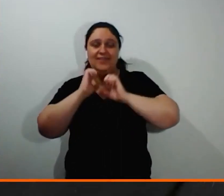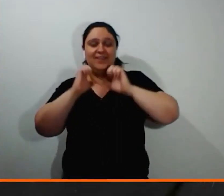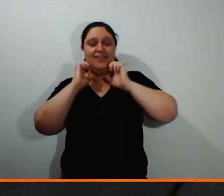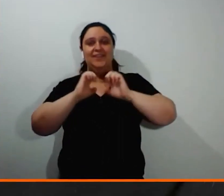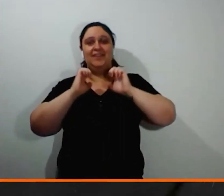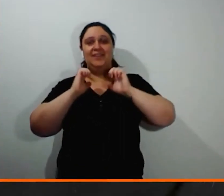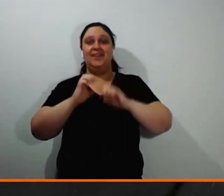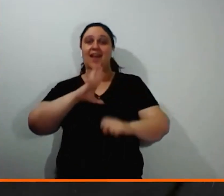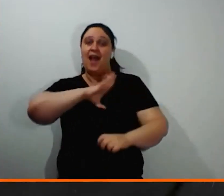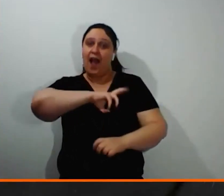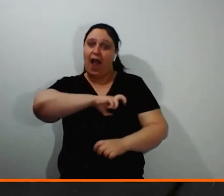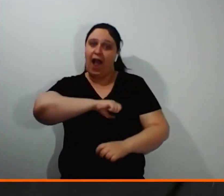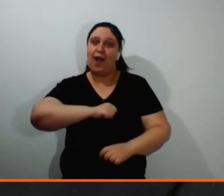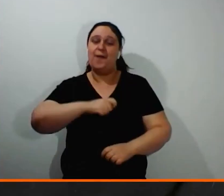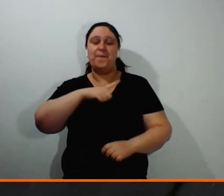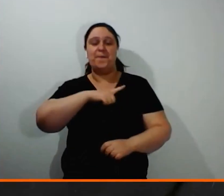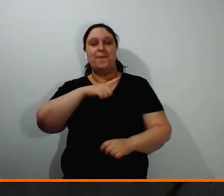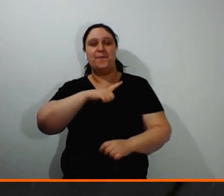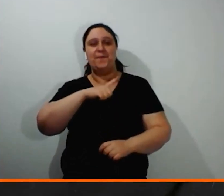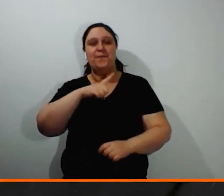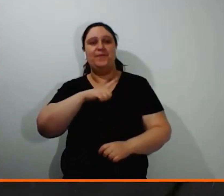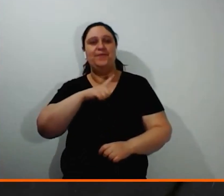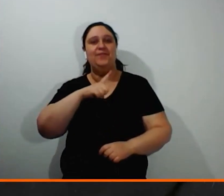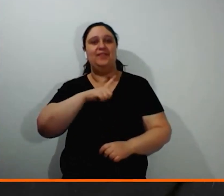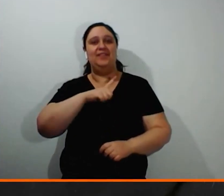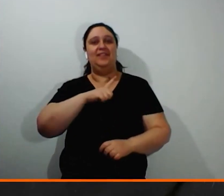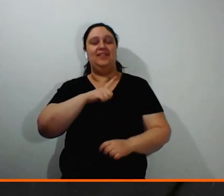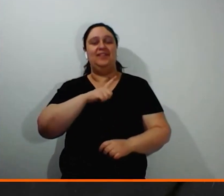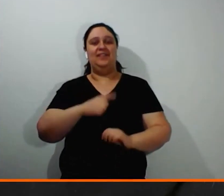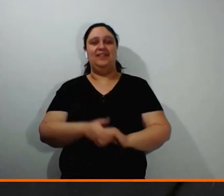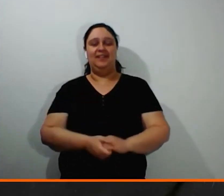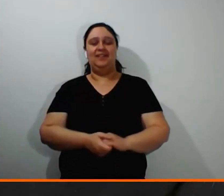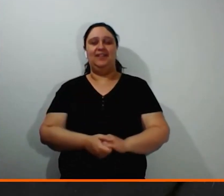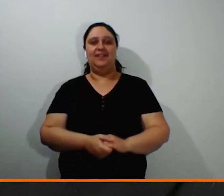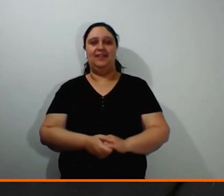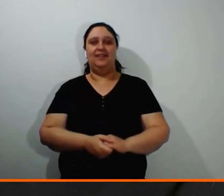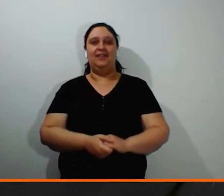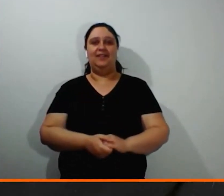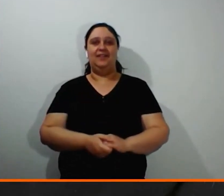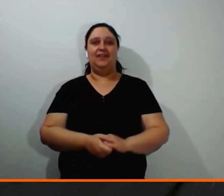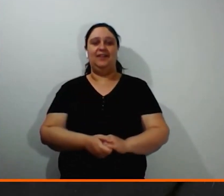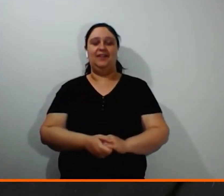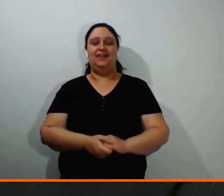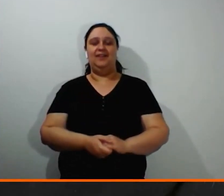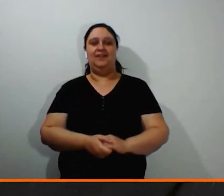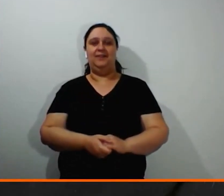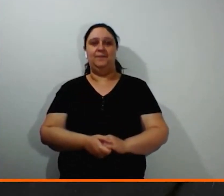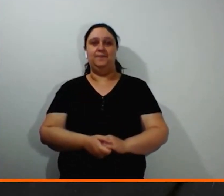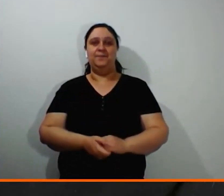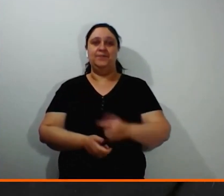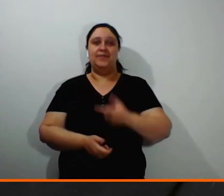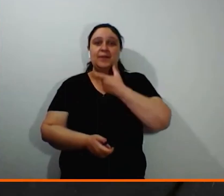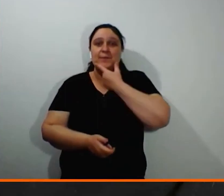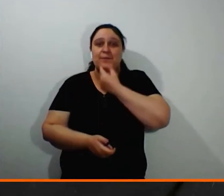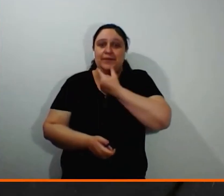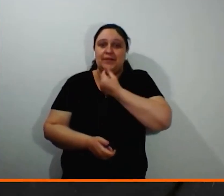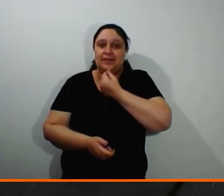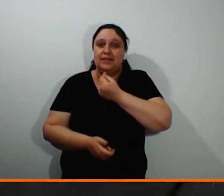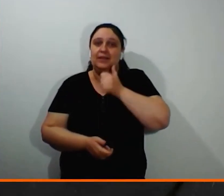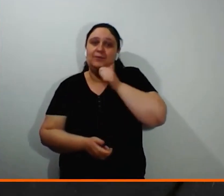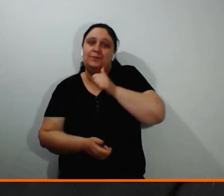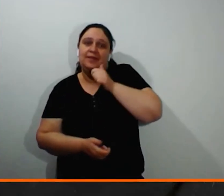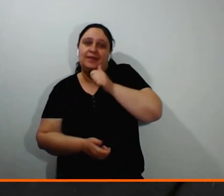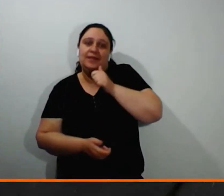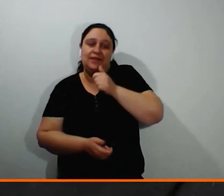pelo evangelho, você tem amor pelas pessoas. São todos nossos meninos e meninas, não é? Senhor